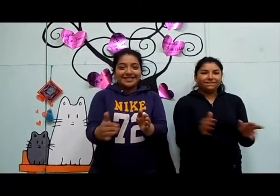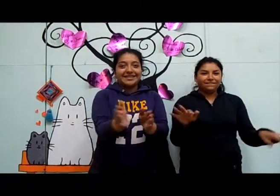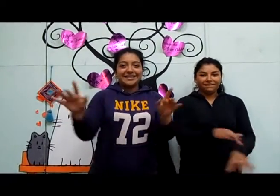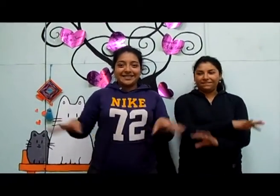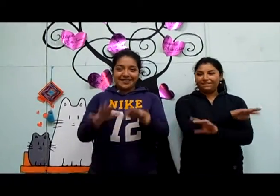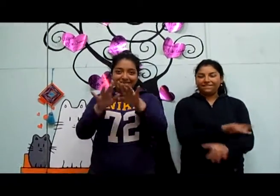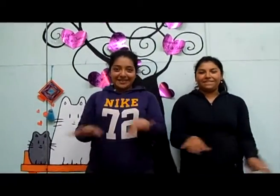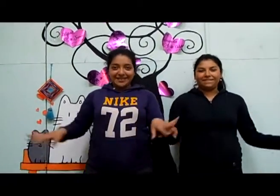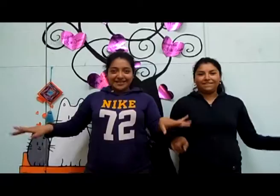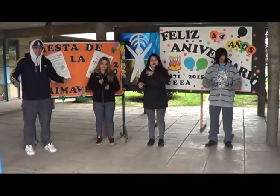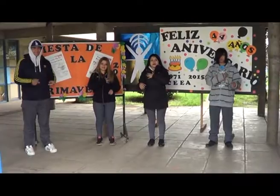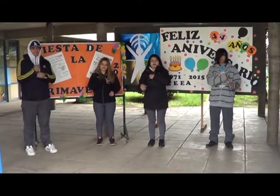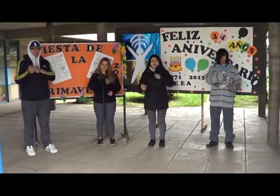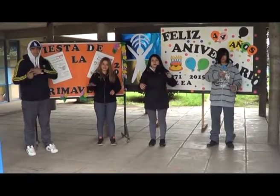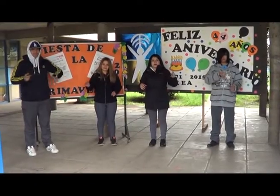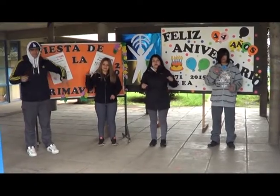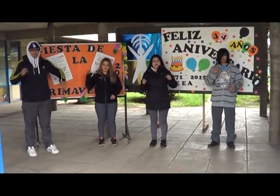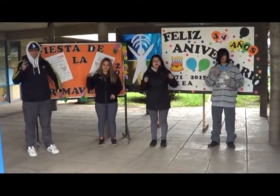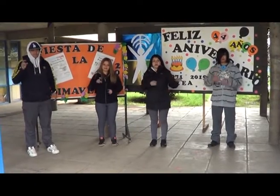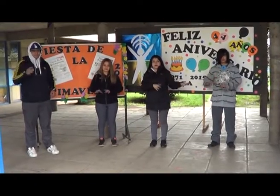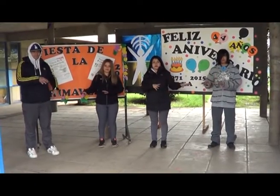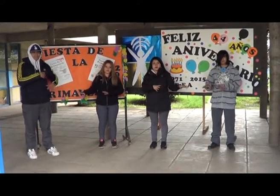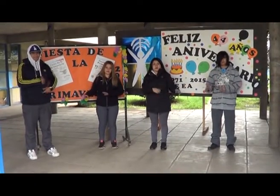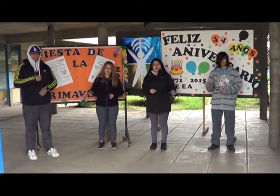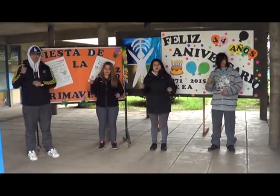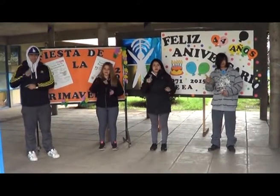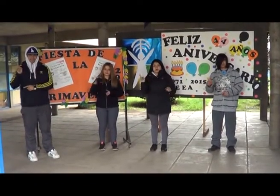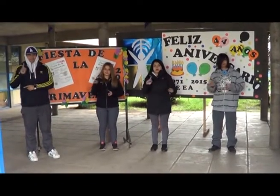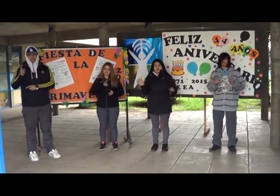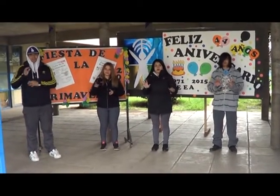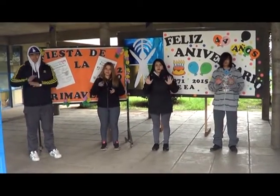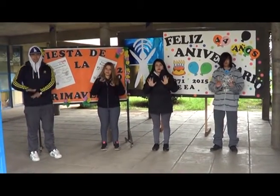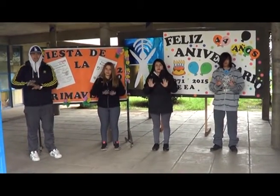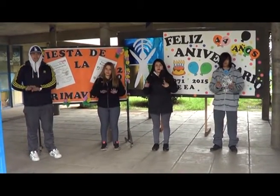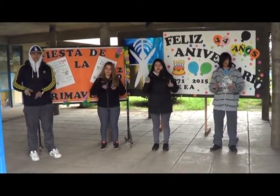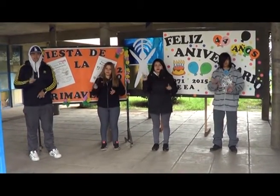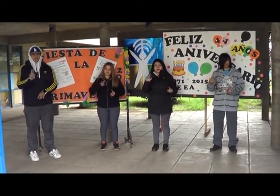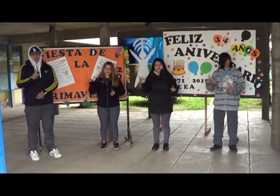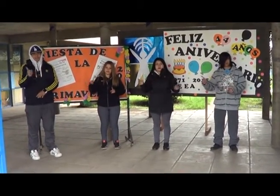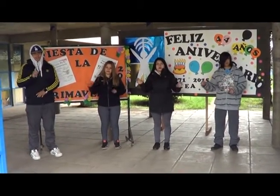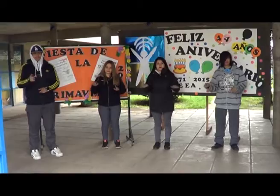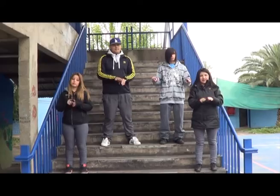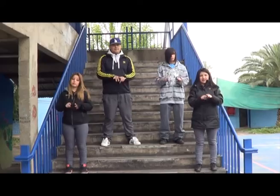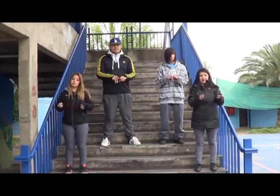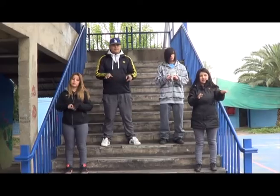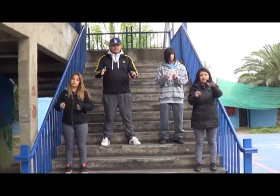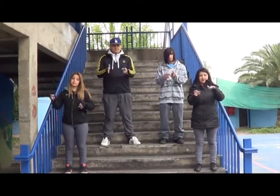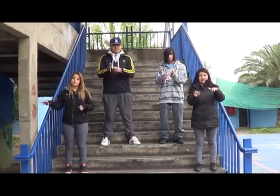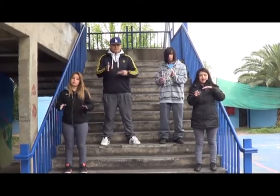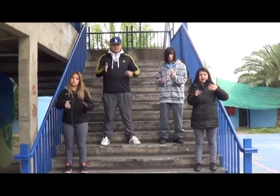camina hacia el mar, saca el dolor afuera y no te quedes a esperar. No, no, no, no, no. Como un